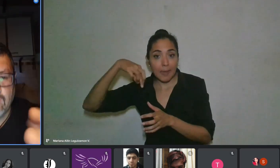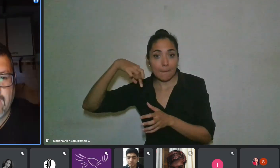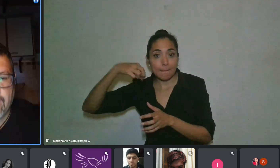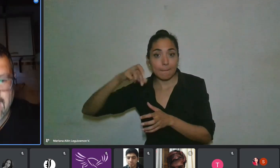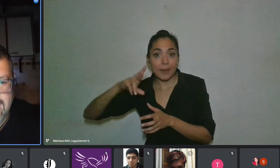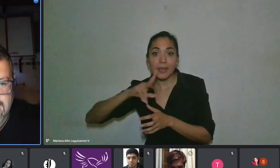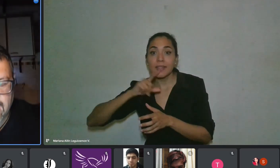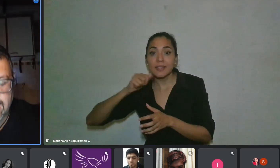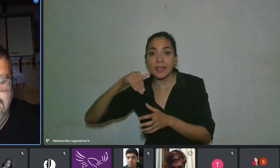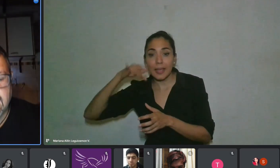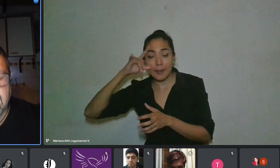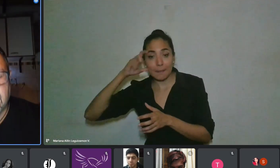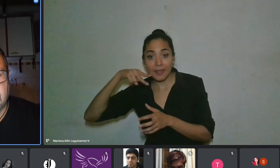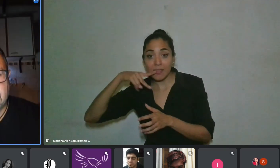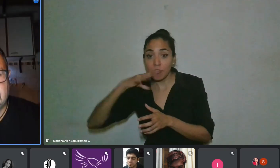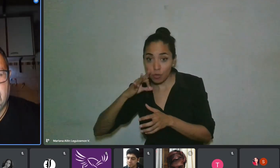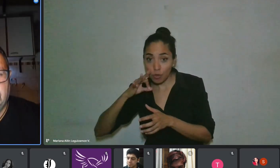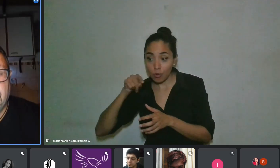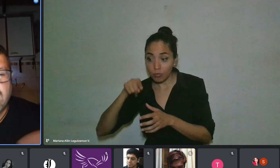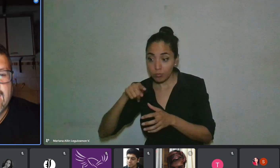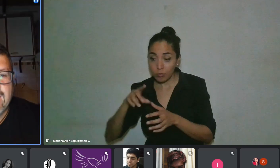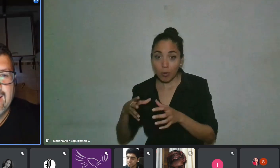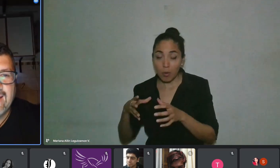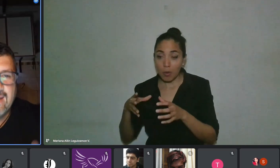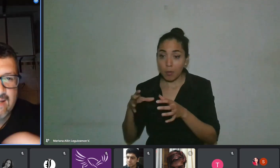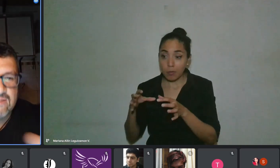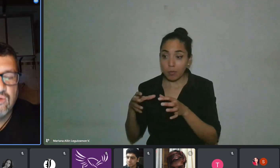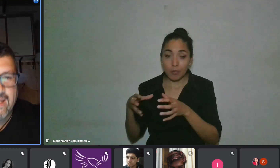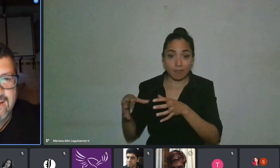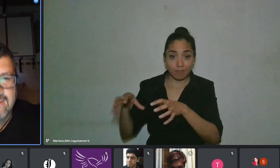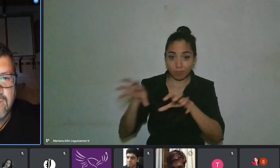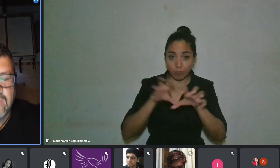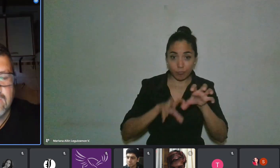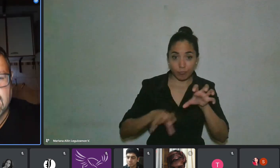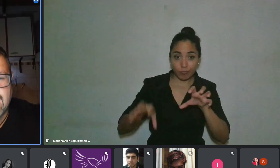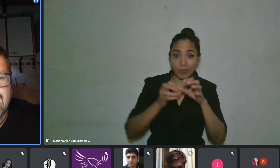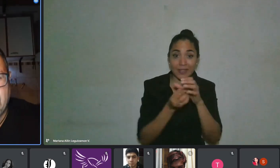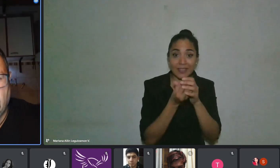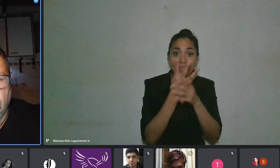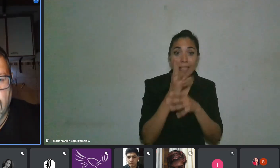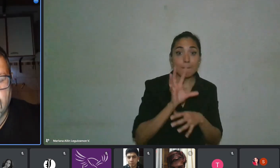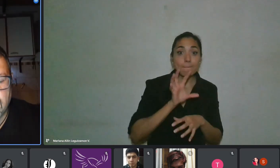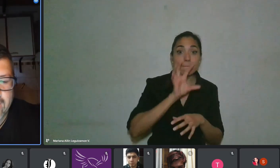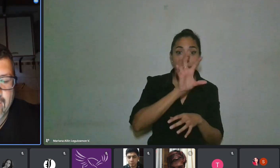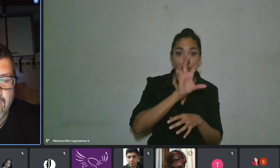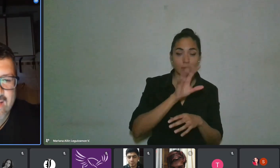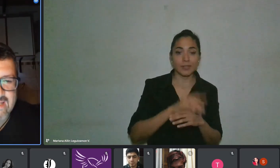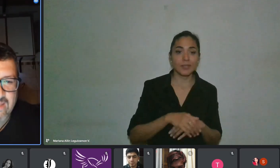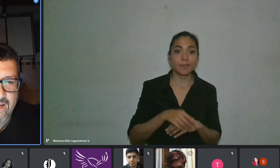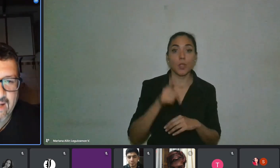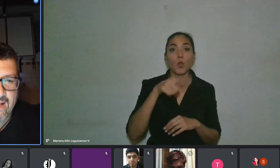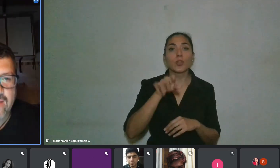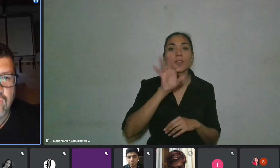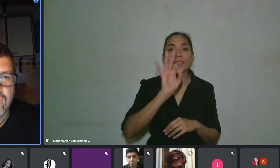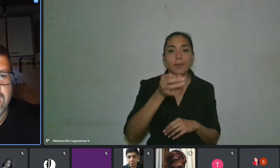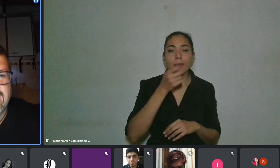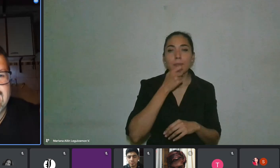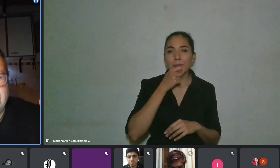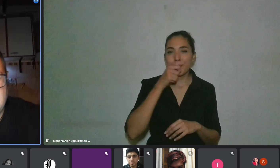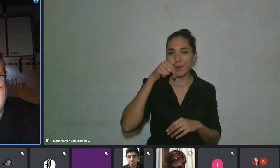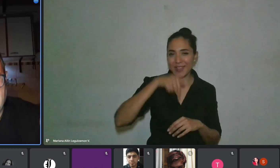conforman una provincia. Entonces, vieron que en las ciudades también de cada uno, por ejemplo acá en Zapala hay